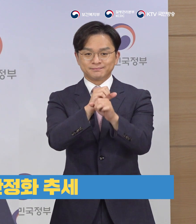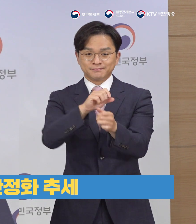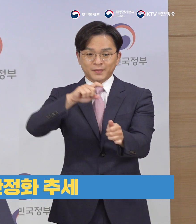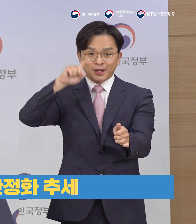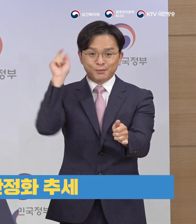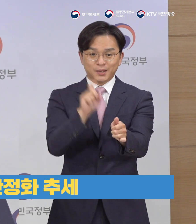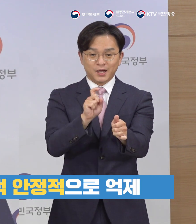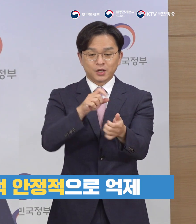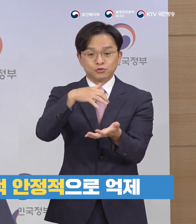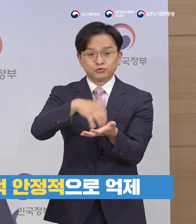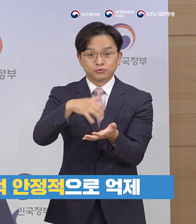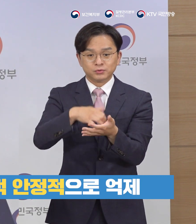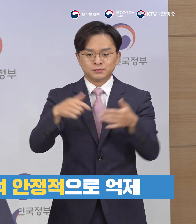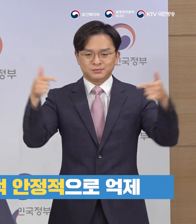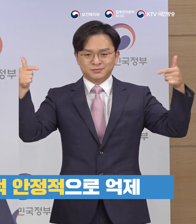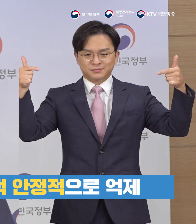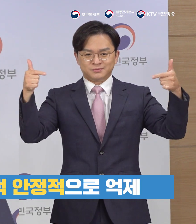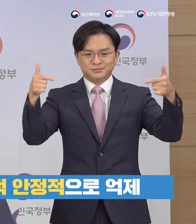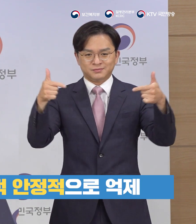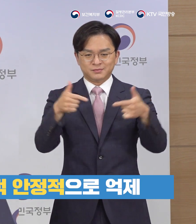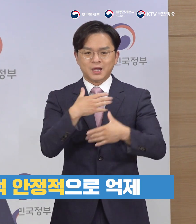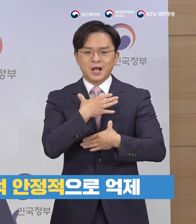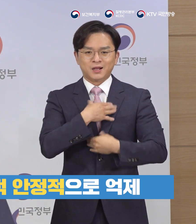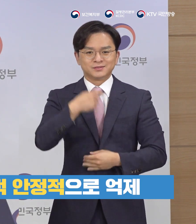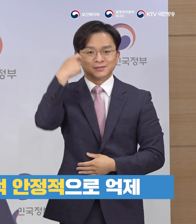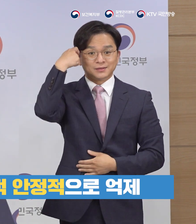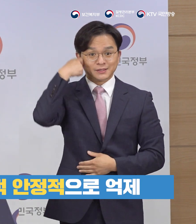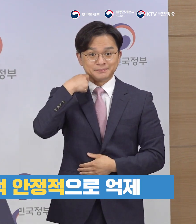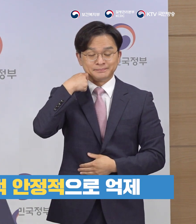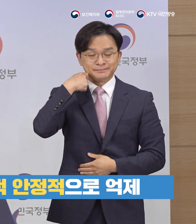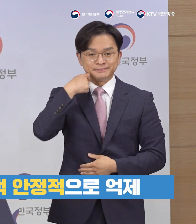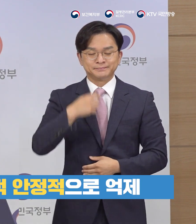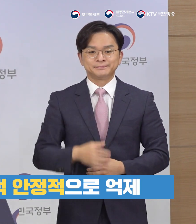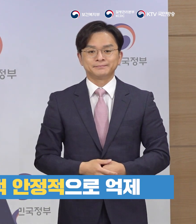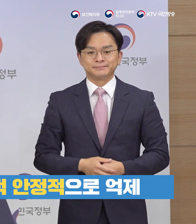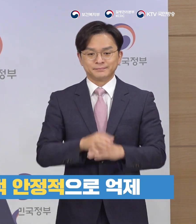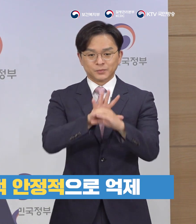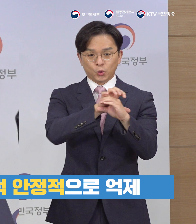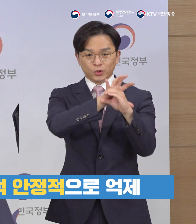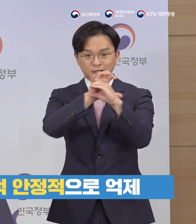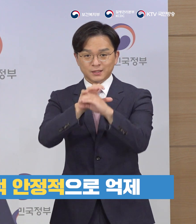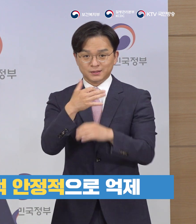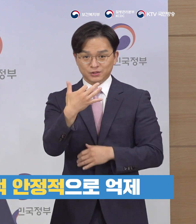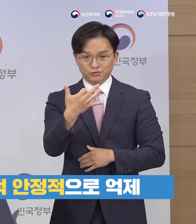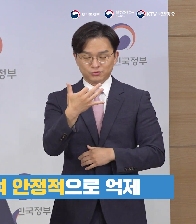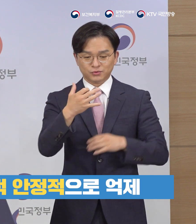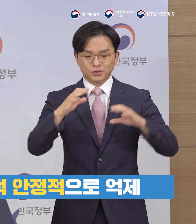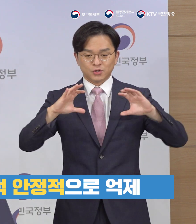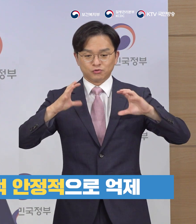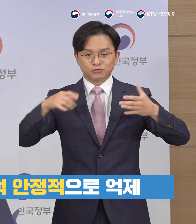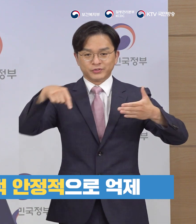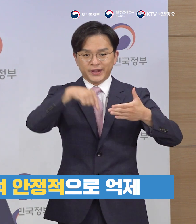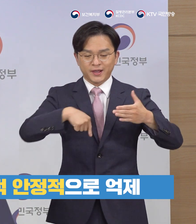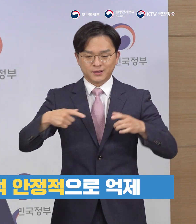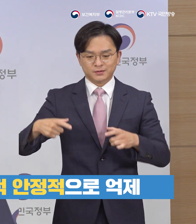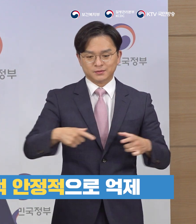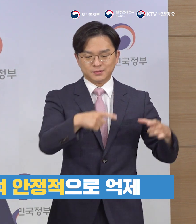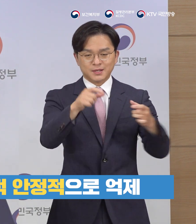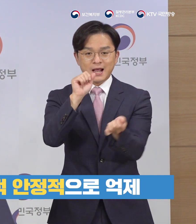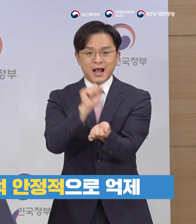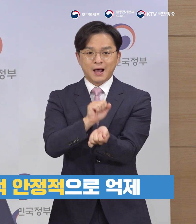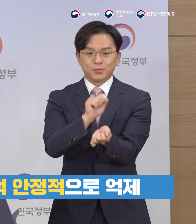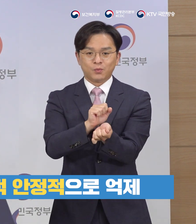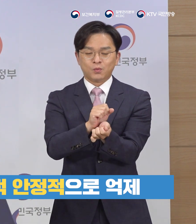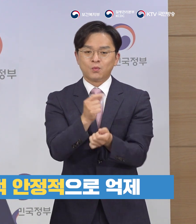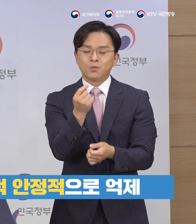종합적으로 볼 때 모든 관리 지표가 개선되는 양상을 보이고 있어 코로나19 유행의 국내 확산을